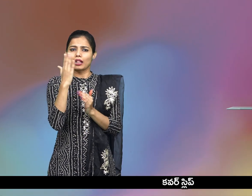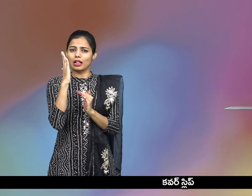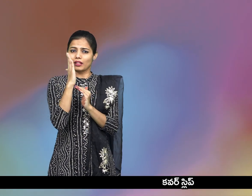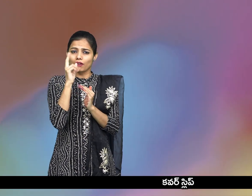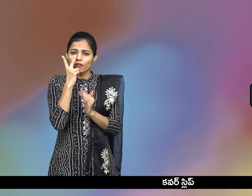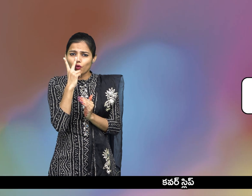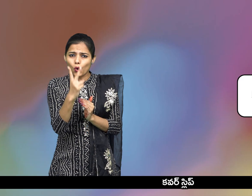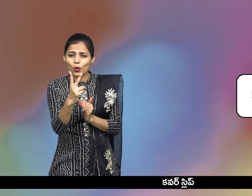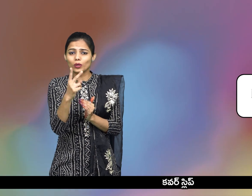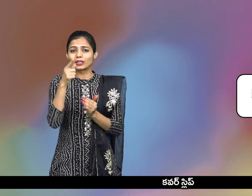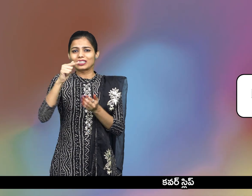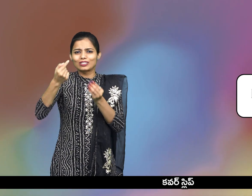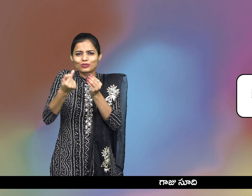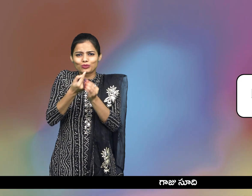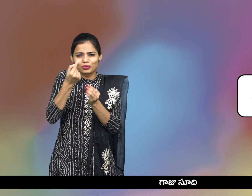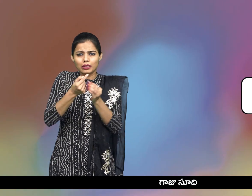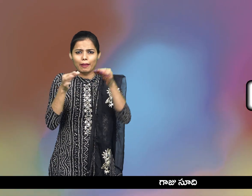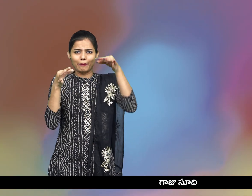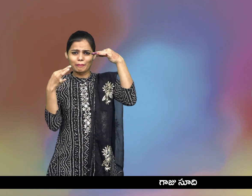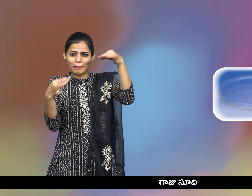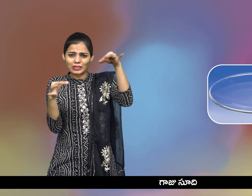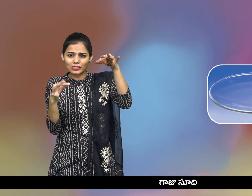స్లిప్, గాజు సూది,